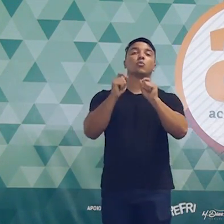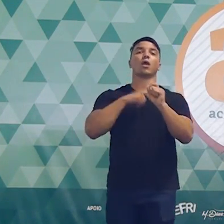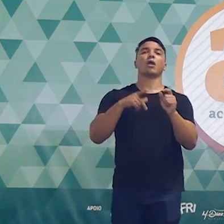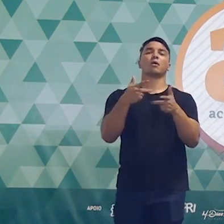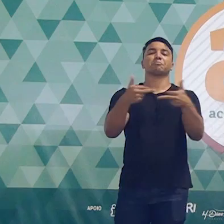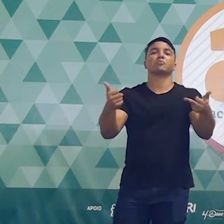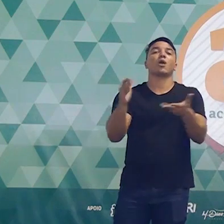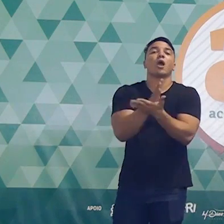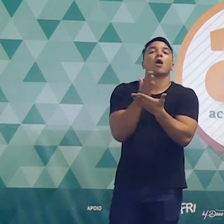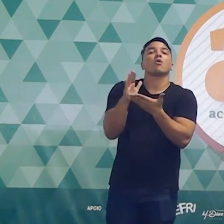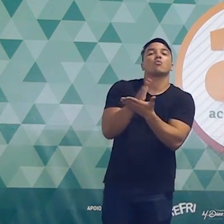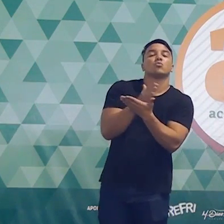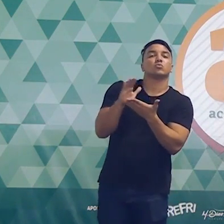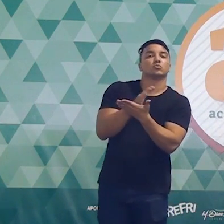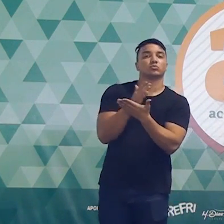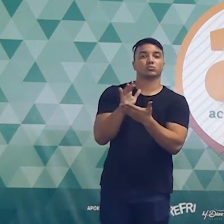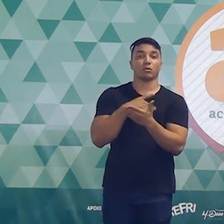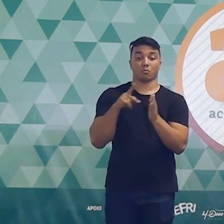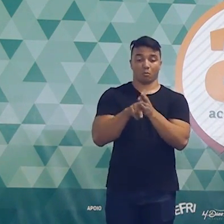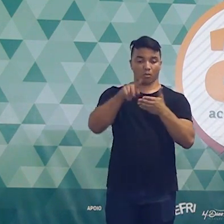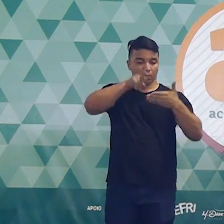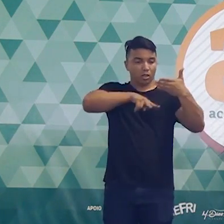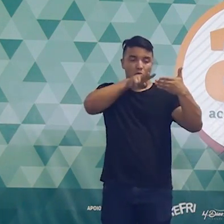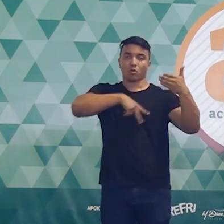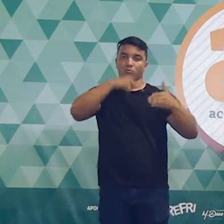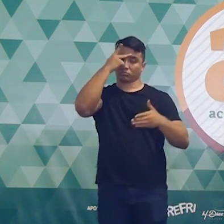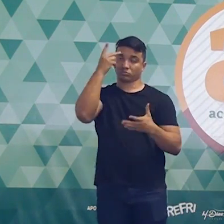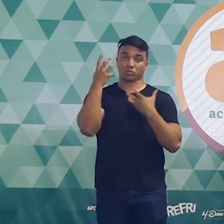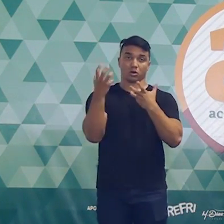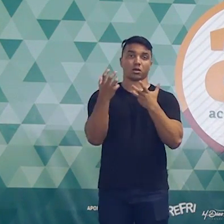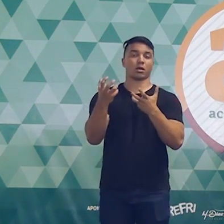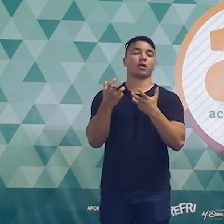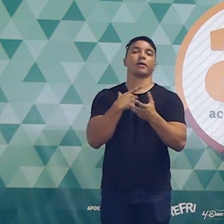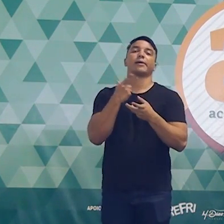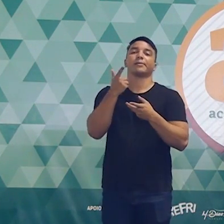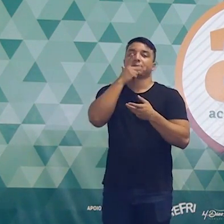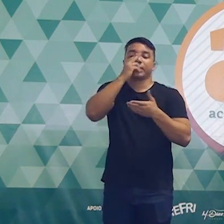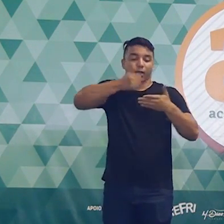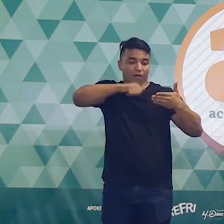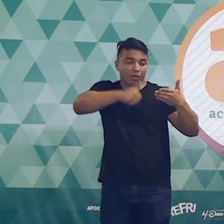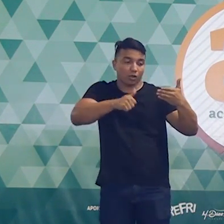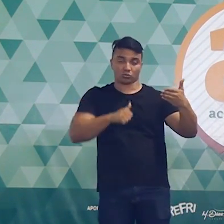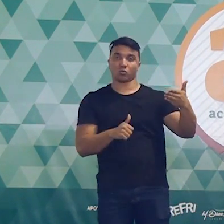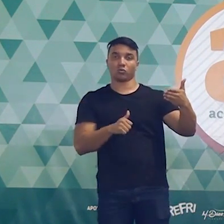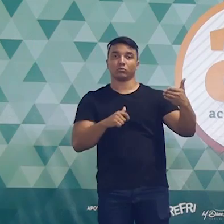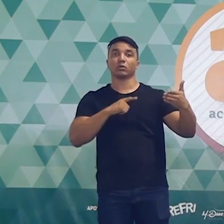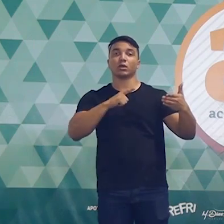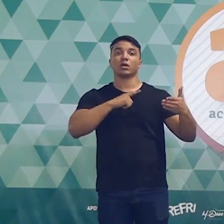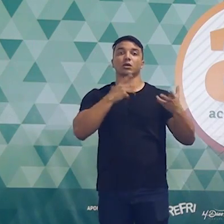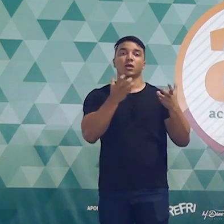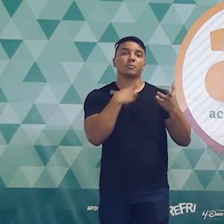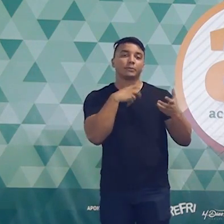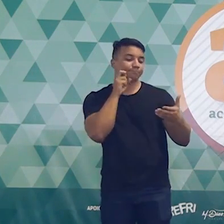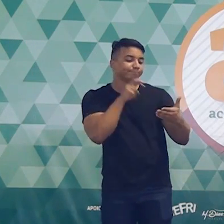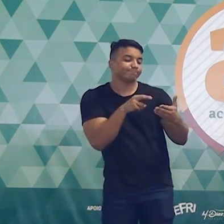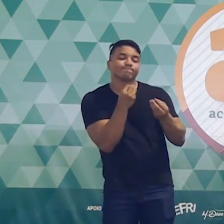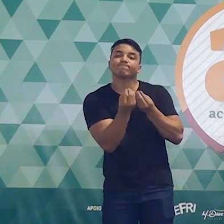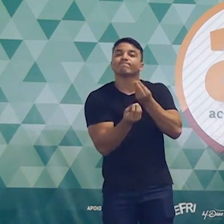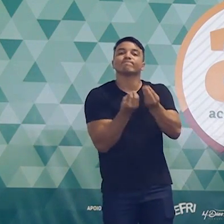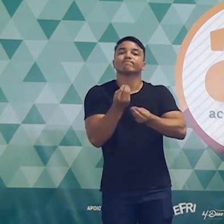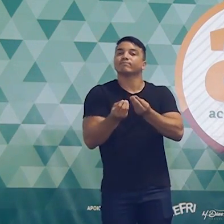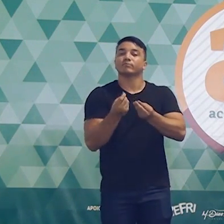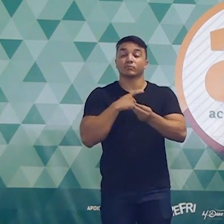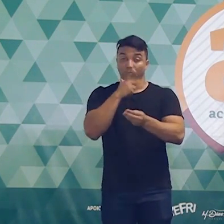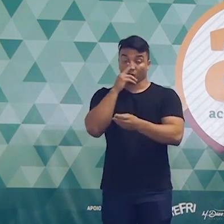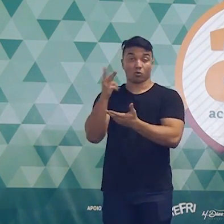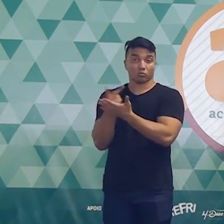são algumas expectativas de leitura que os avaliadores da VUNESP terão para as redações de vocês.